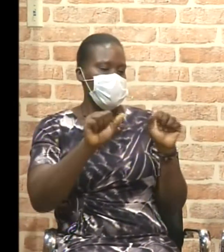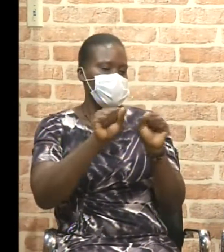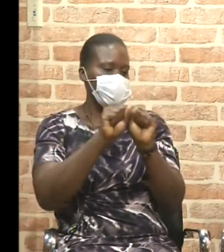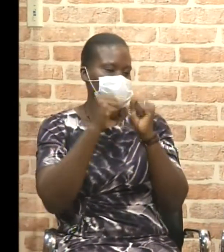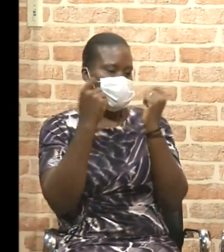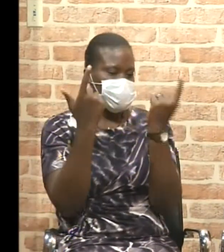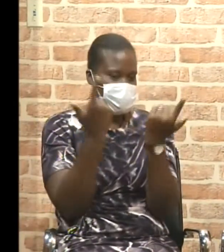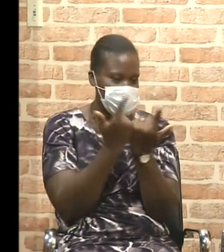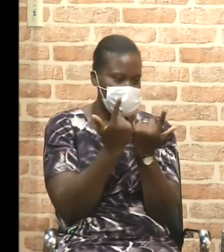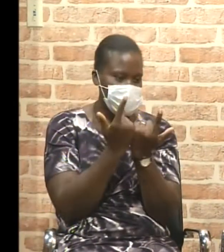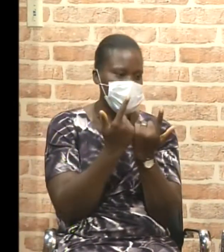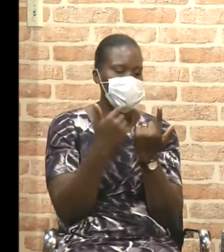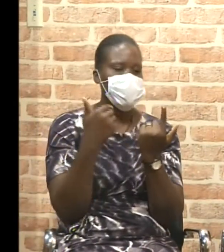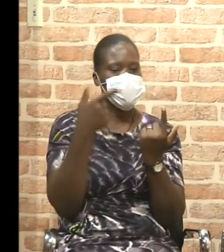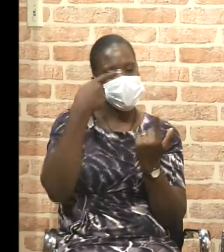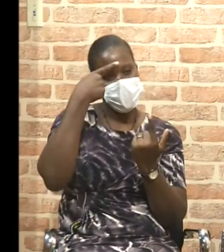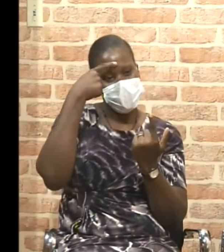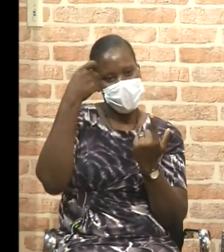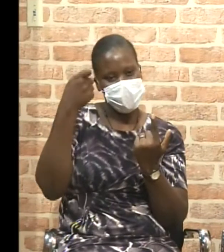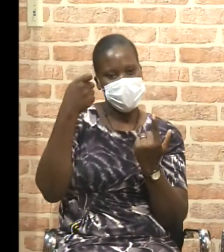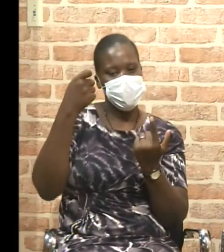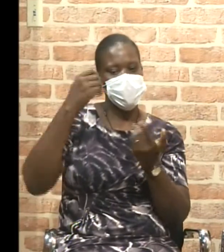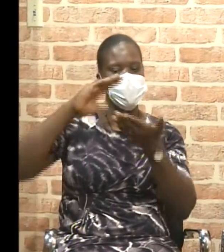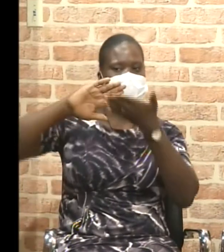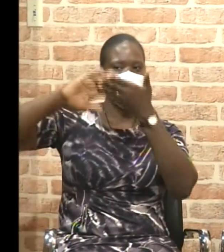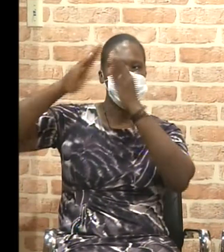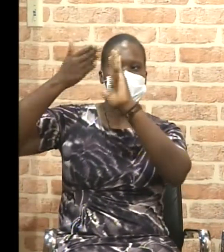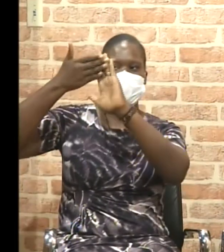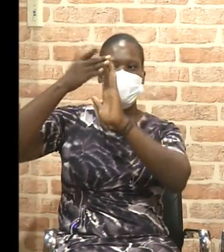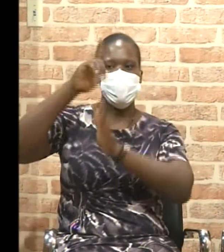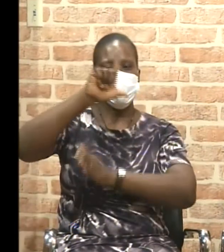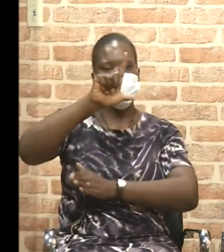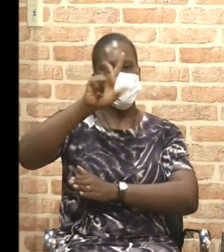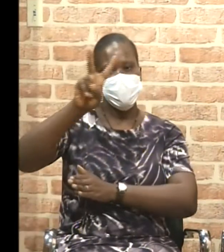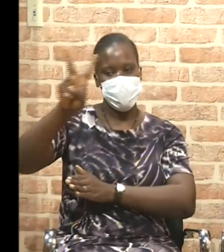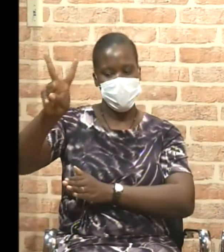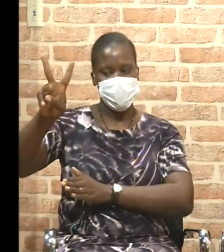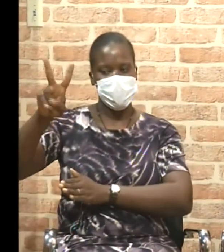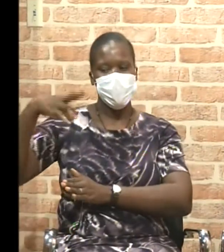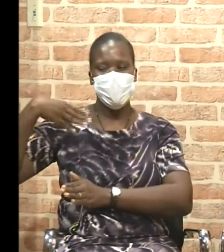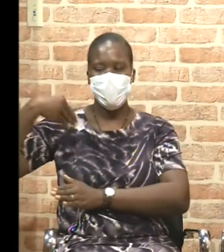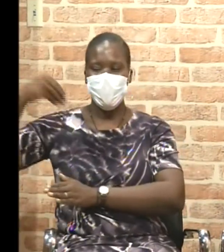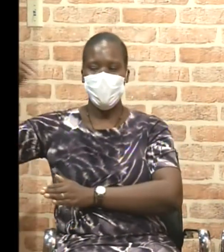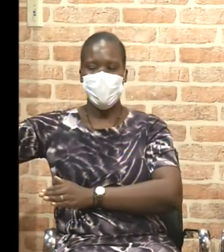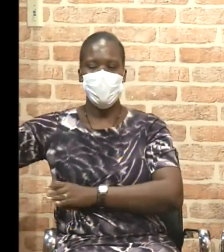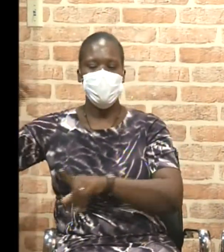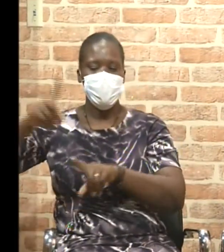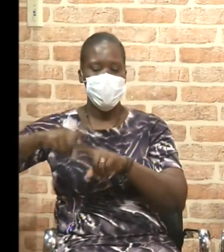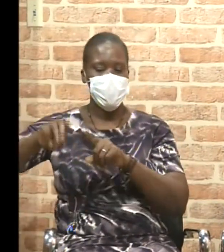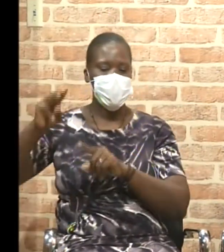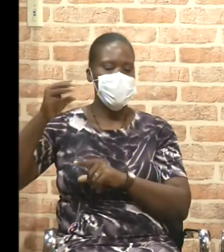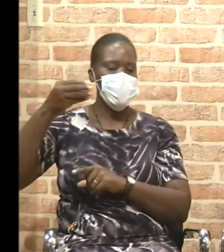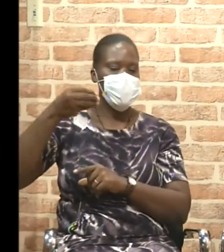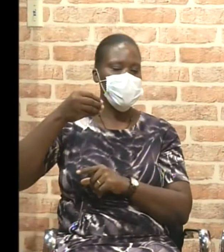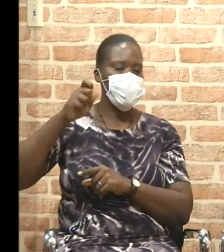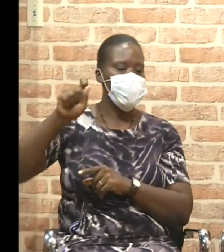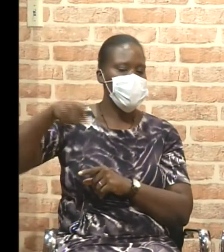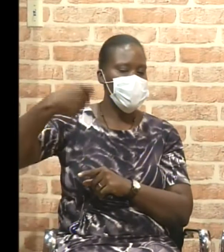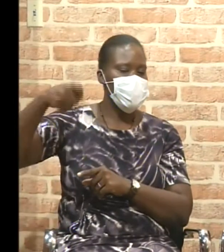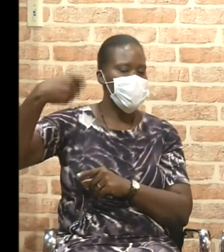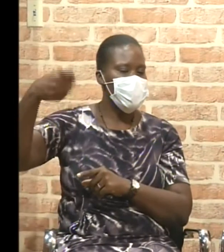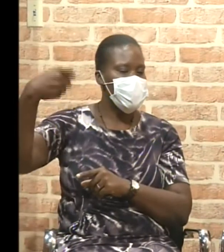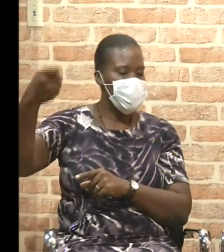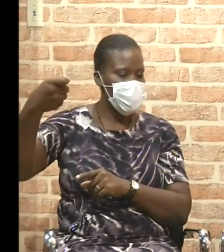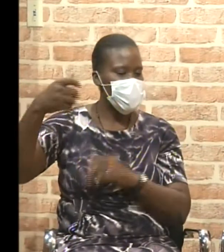déjà relocalisé. Soit dans l'évêque ou bien bonne cabrite, mais qui loue Kayoa, ou bien qui quitte l'yale